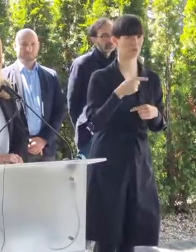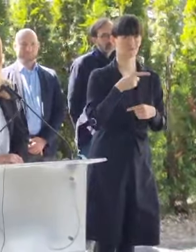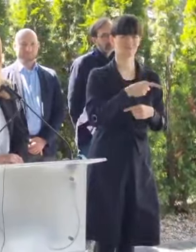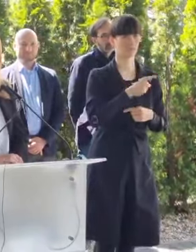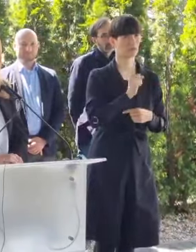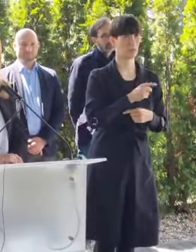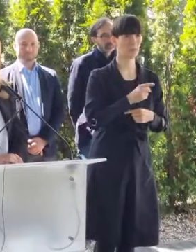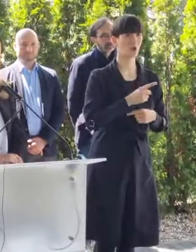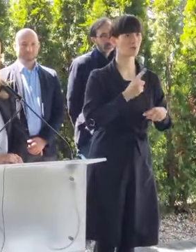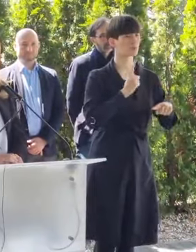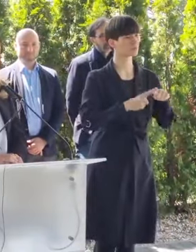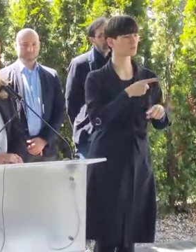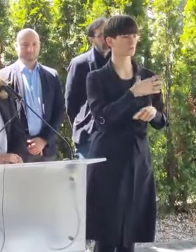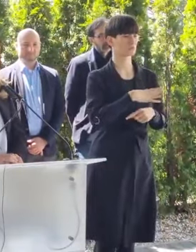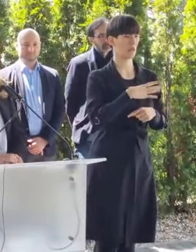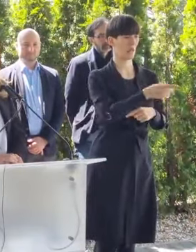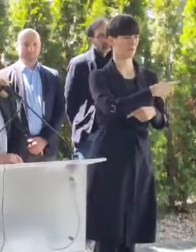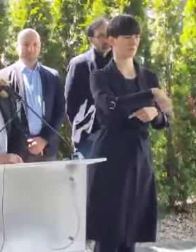a vzbudzovania strachu.